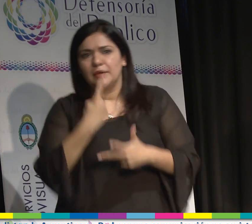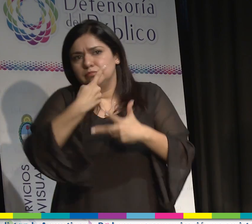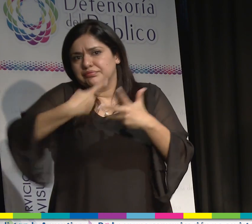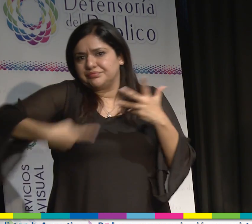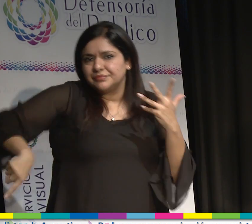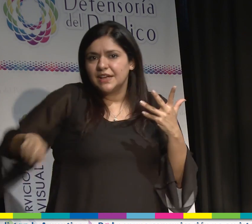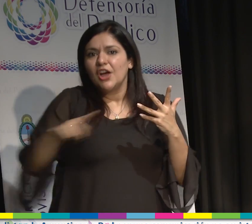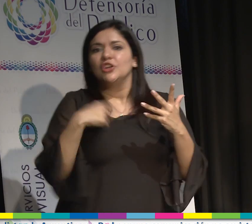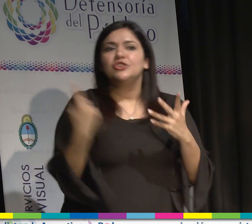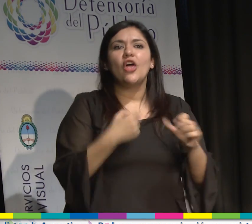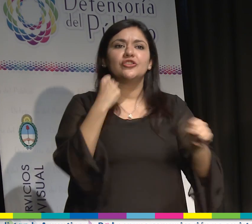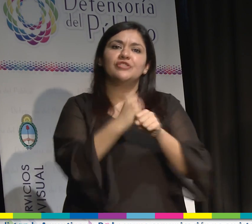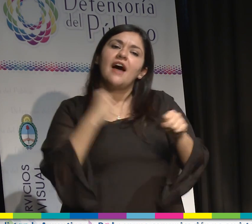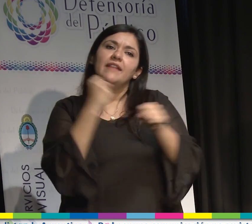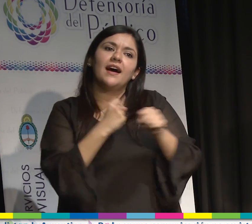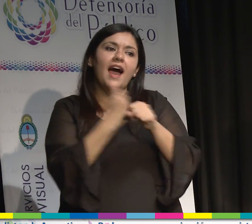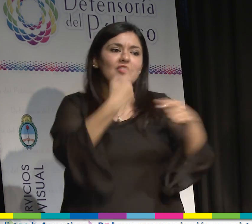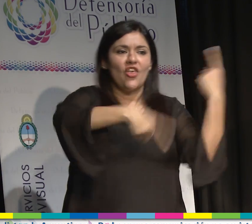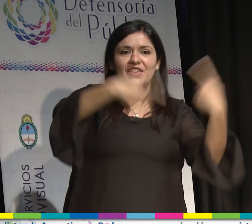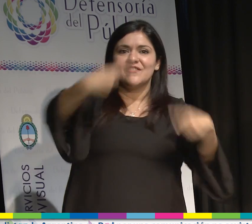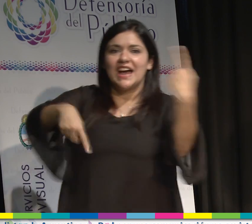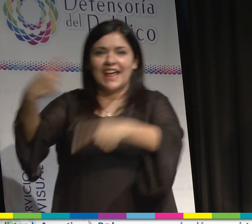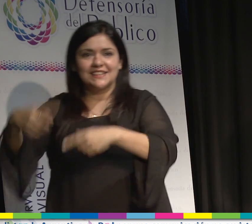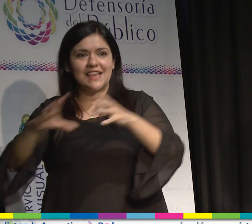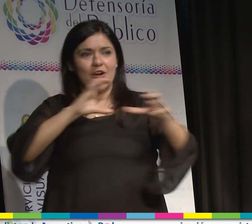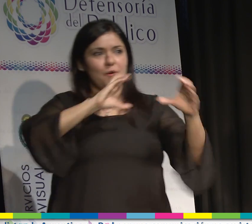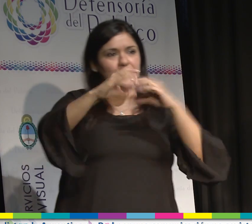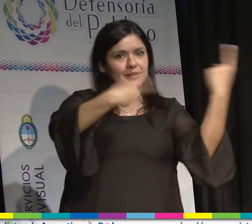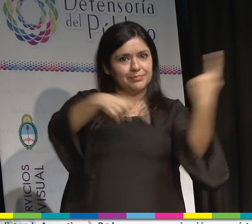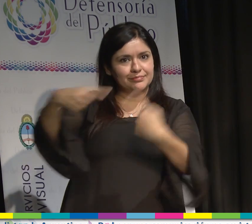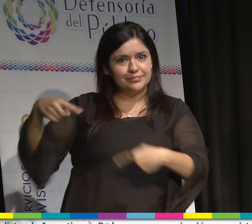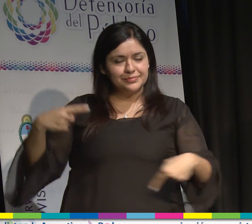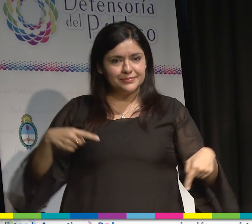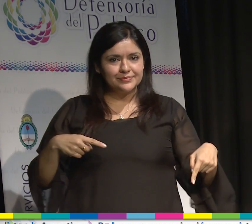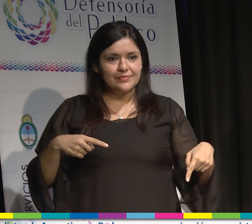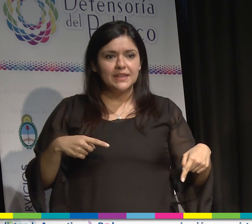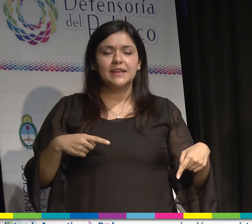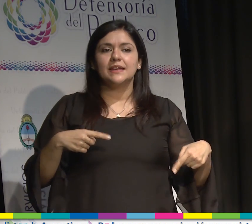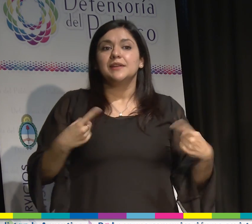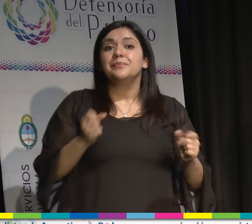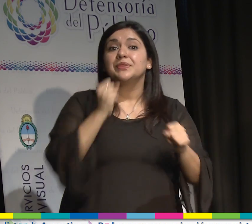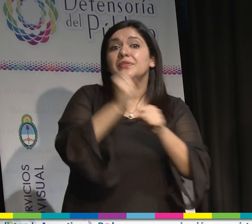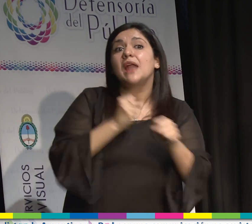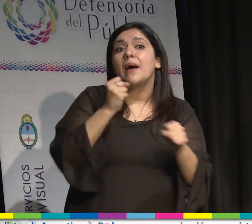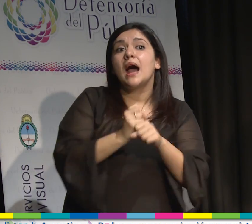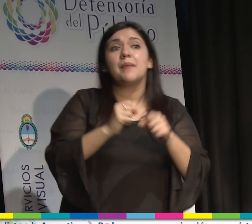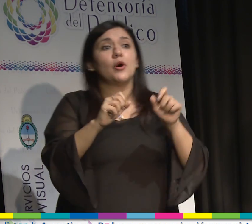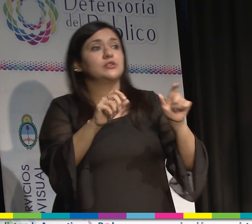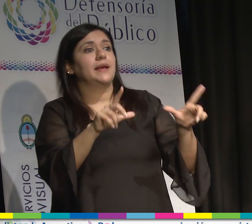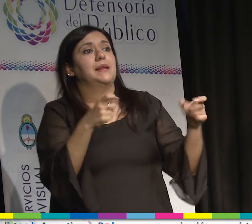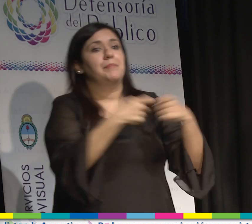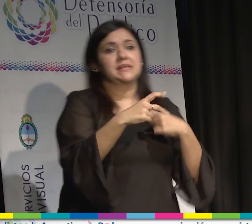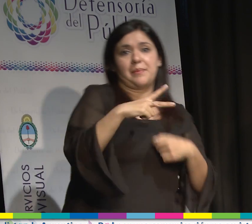ahí trabajando toda esta diversidad en la comunicación y trabajamos en medios públicos privados